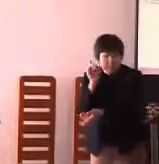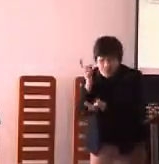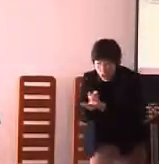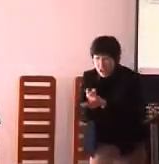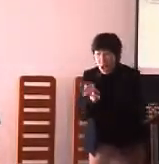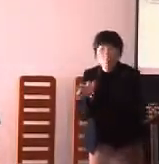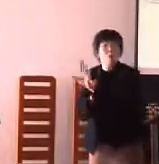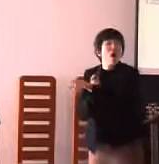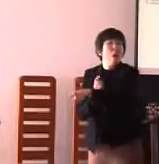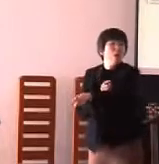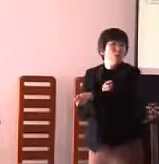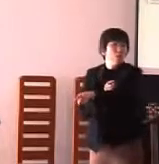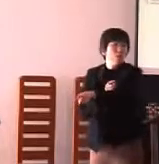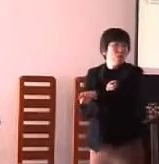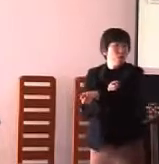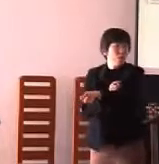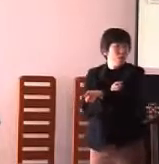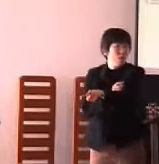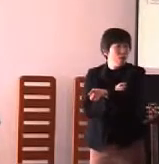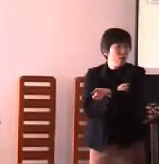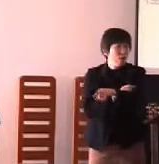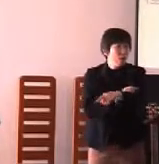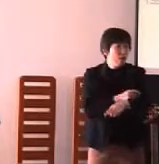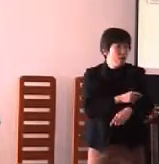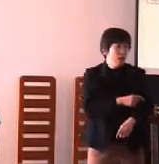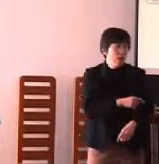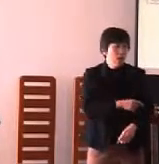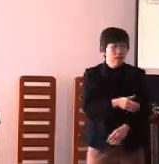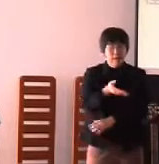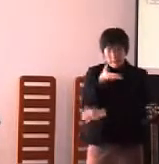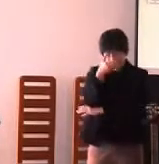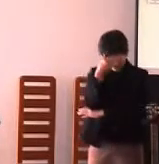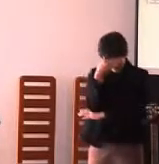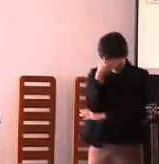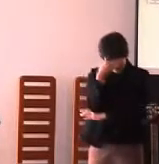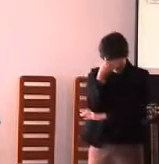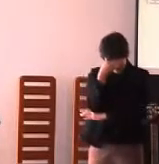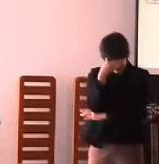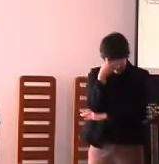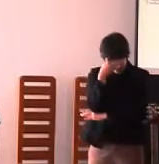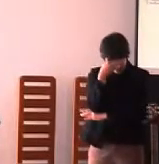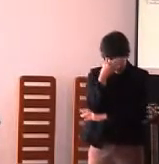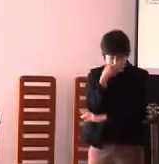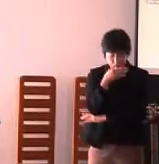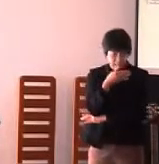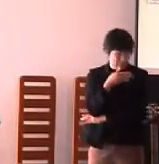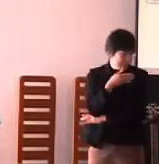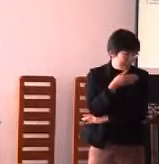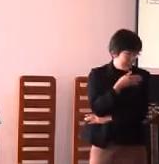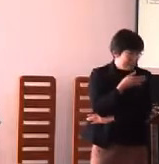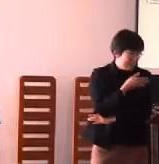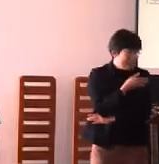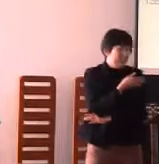はあ、深刻ですね。まあもう本当にこれ悩む時の手話ですけれど、これ